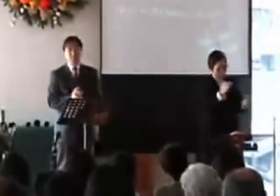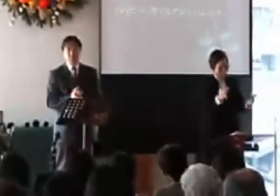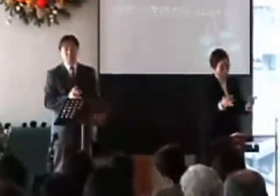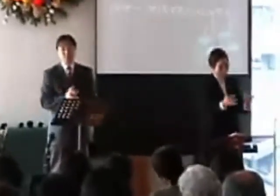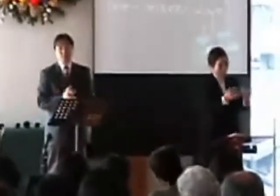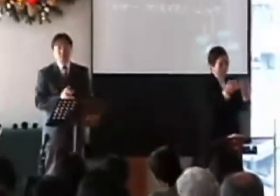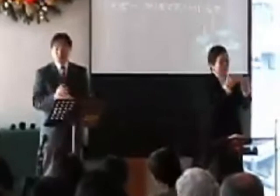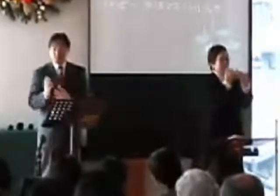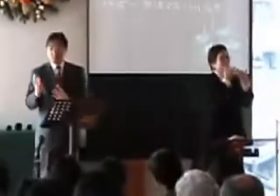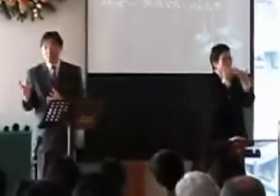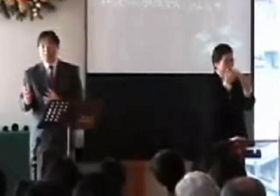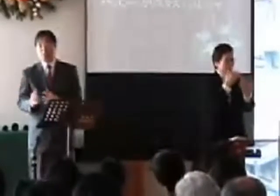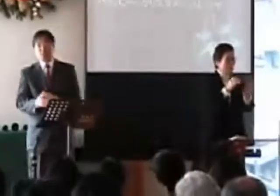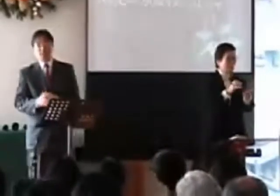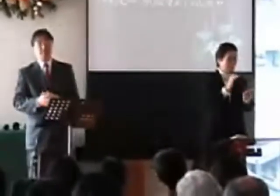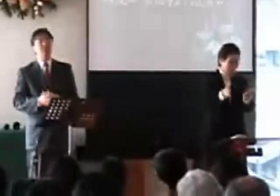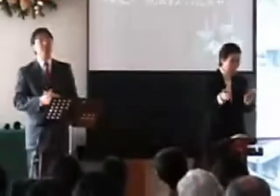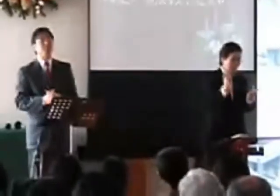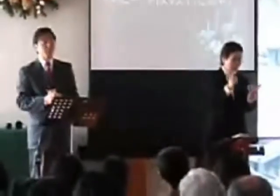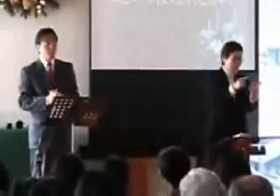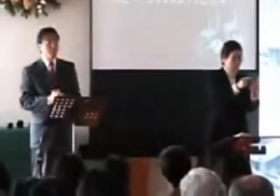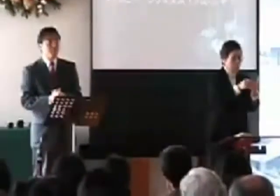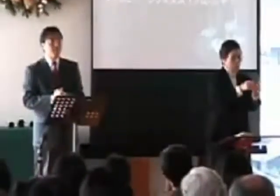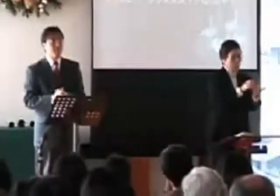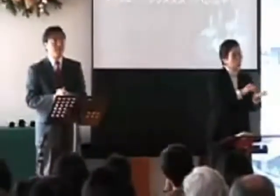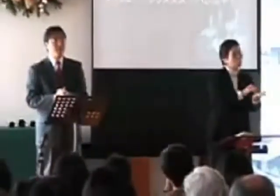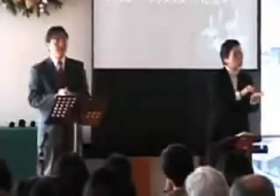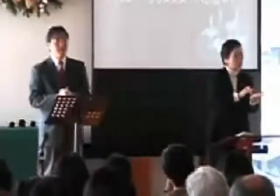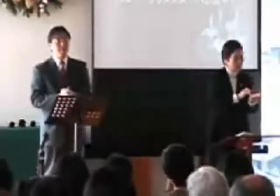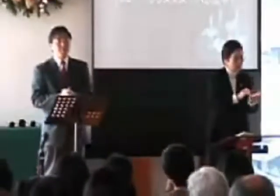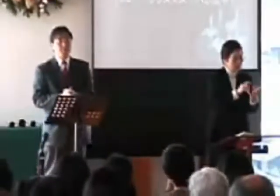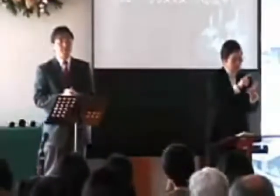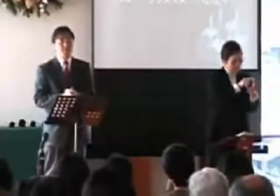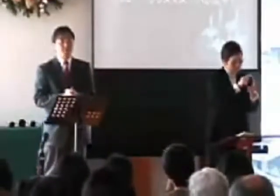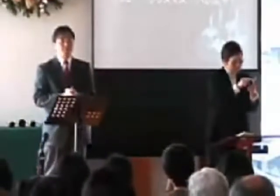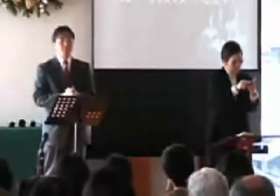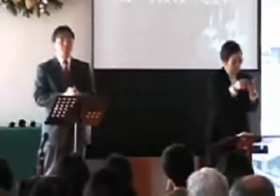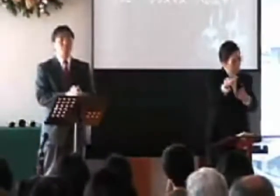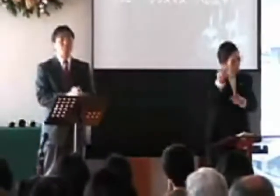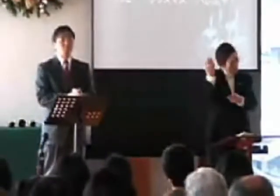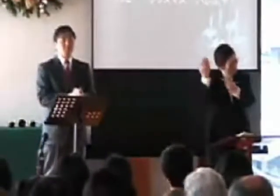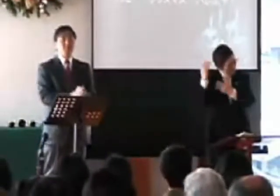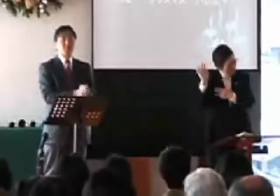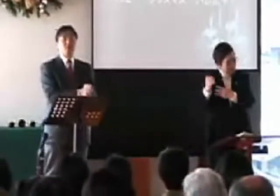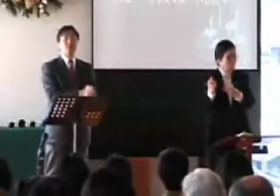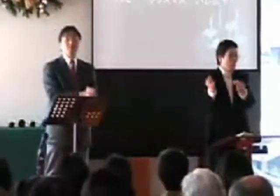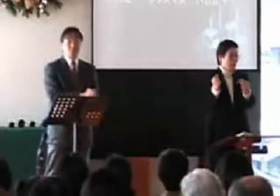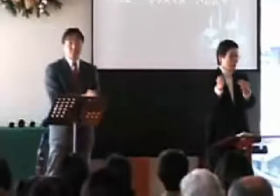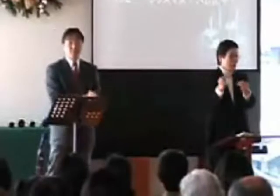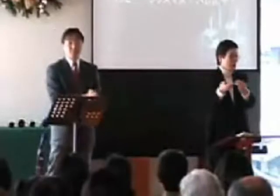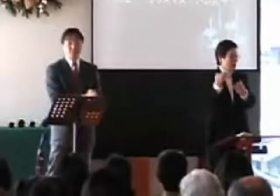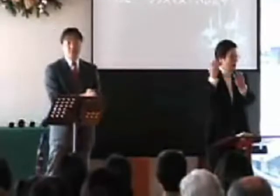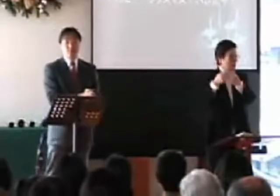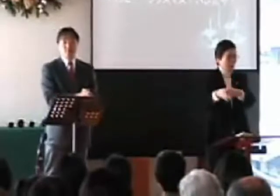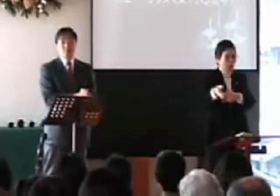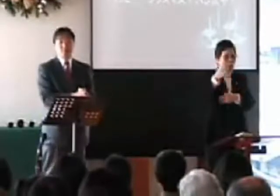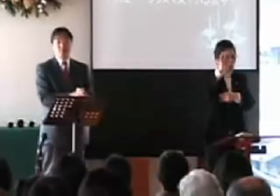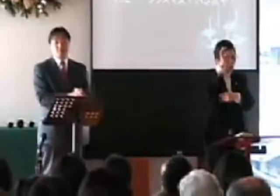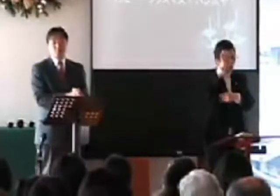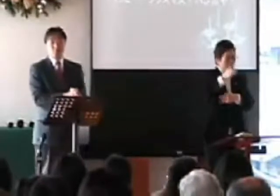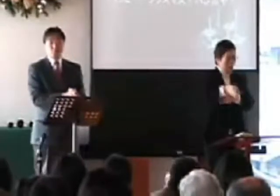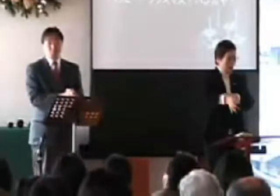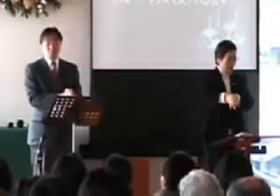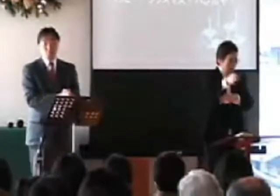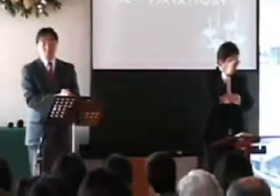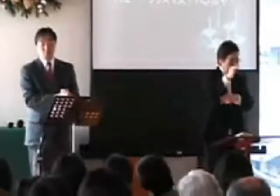黄金はまあ金ですけどね、乳香というのはこれはまあ今では香水だね、香水、もつ薬というのは薬です